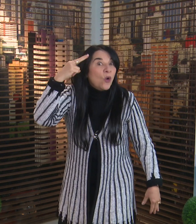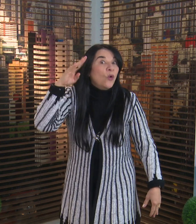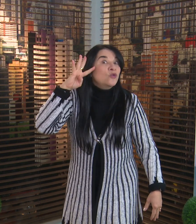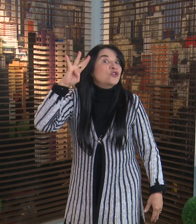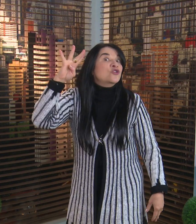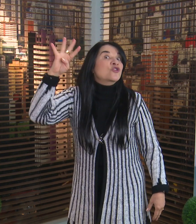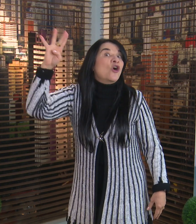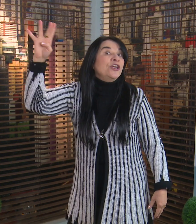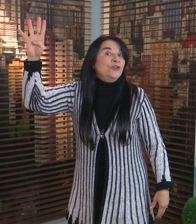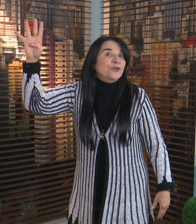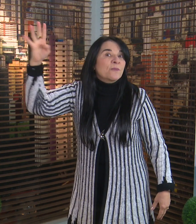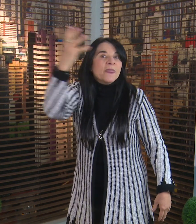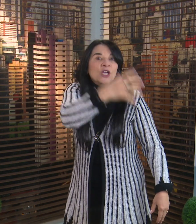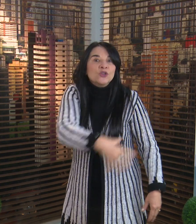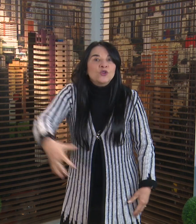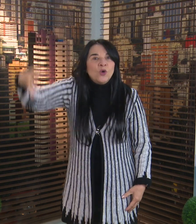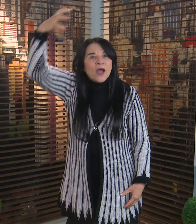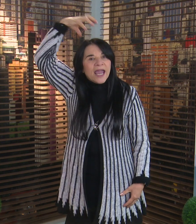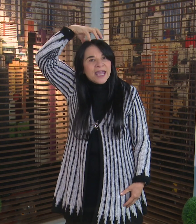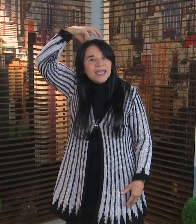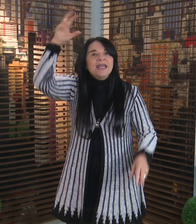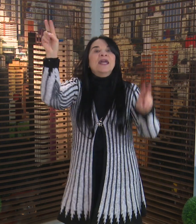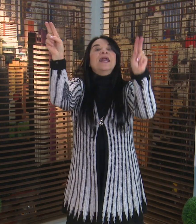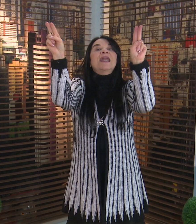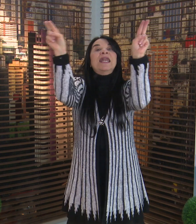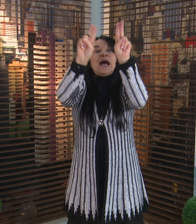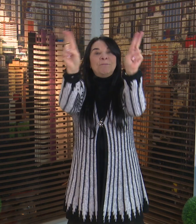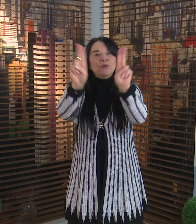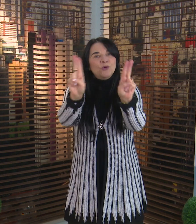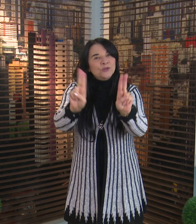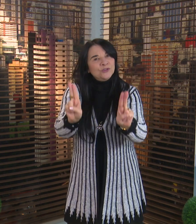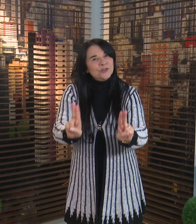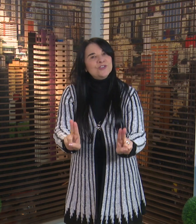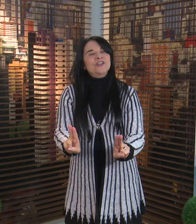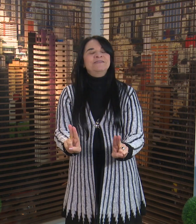o sonho do rei Nabucodonosor.